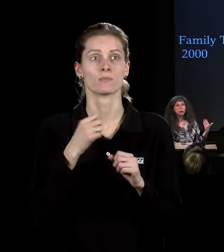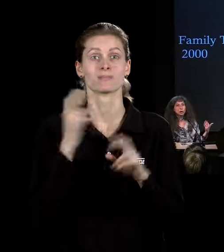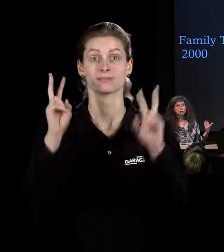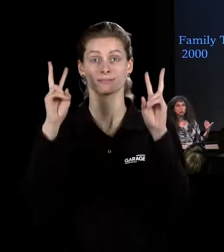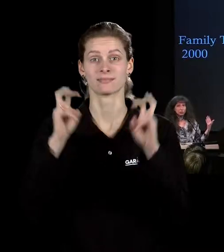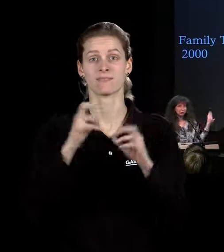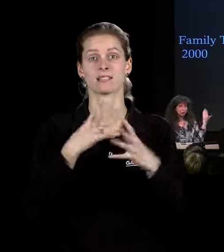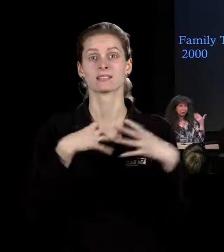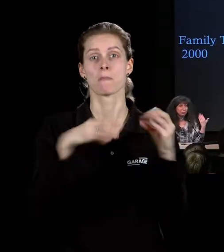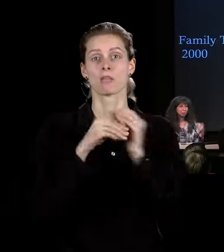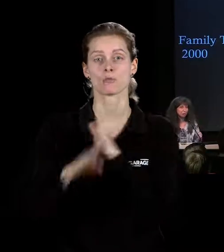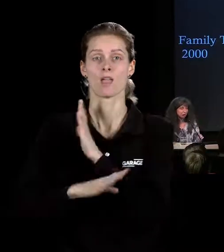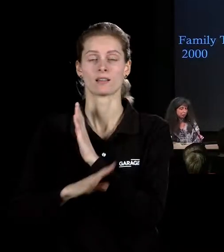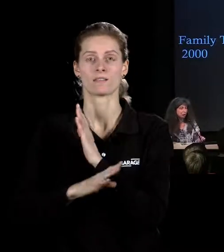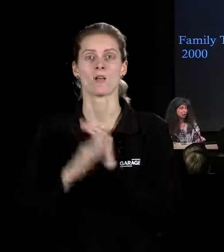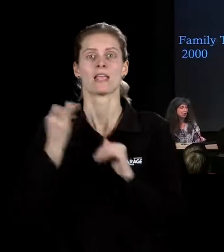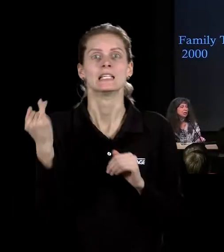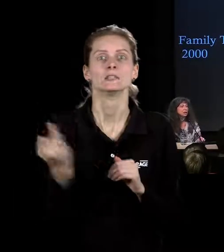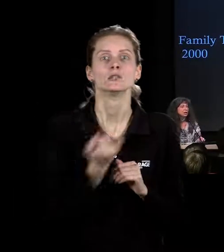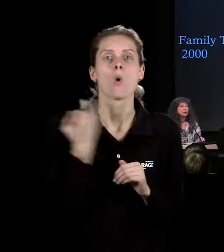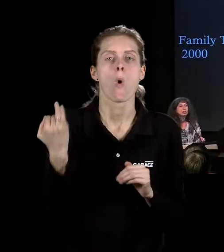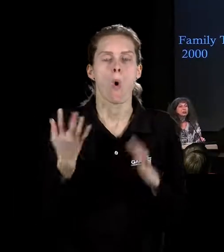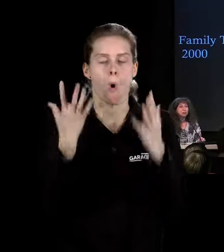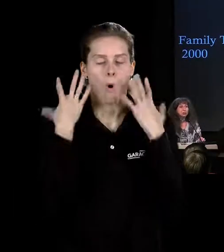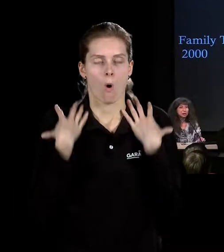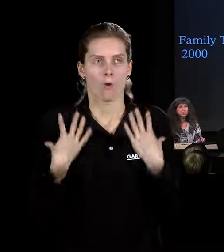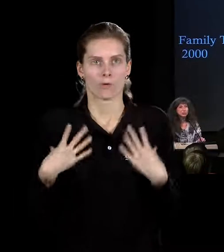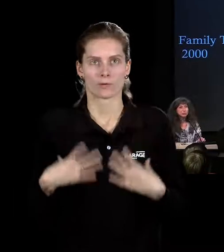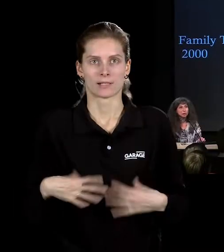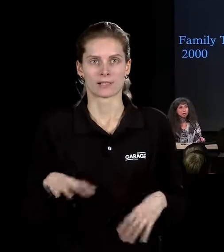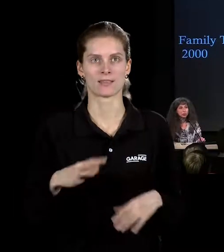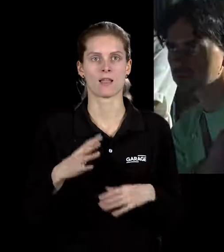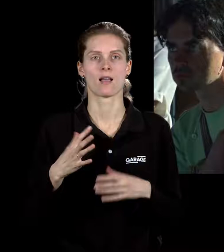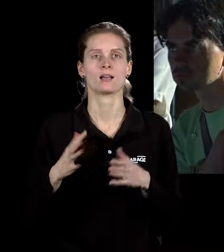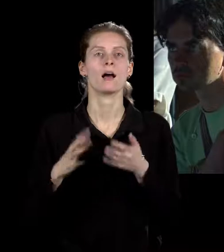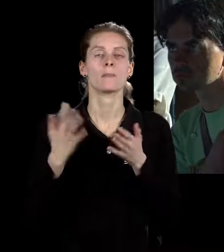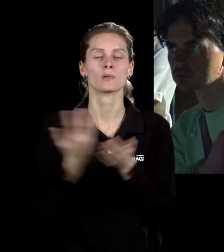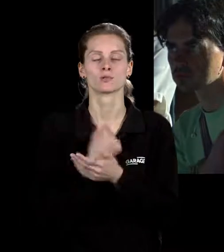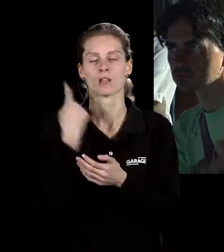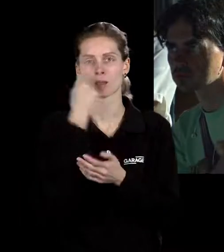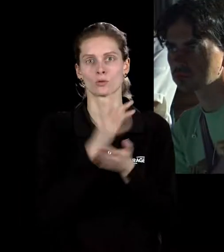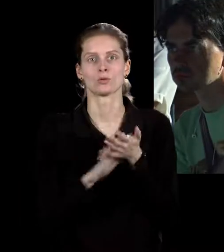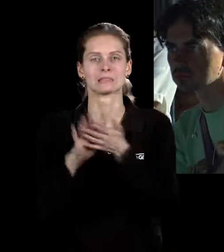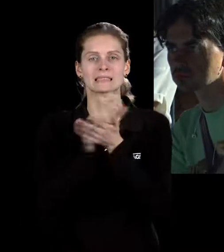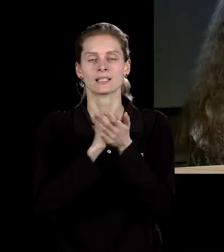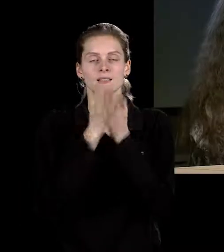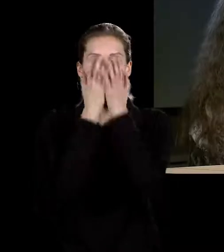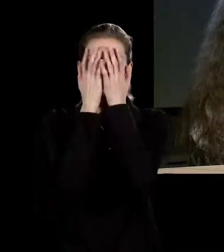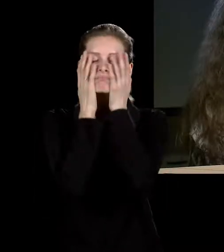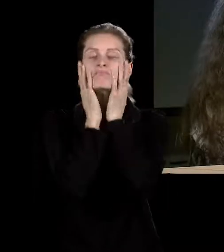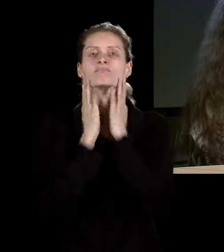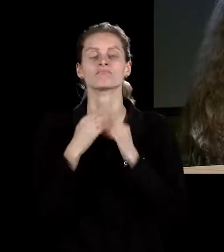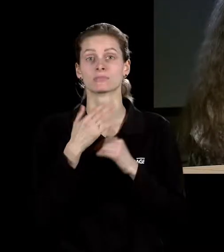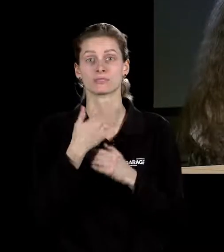это история, которая буквально пишется на его коже, делает, стирает его лицо, делается нечитаемое, стирает